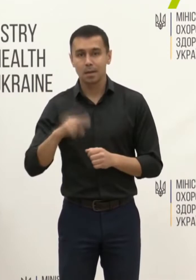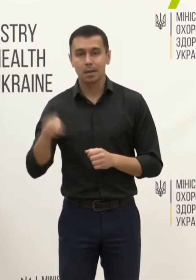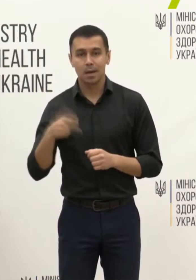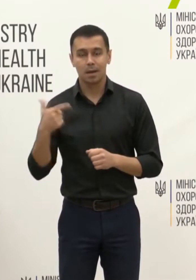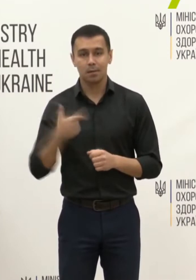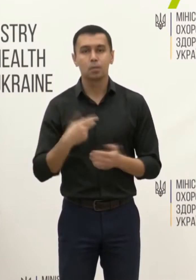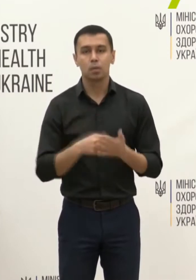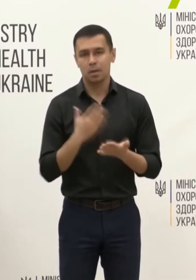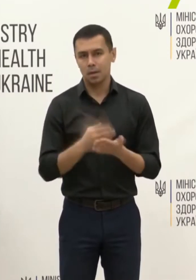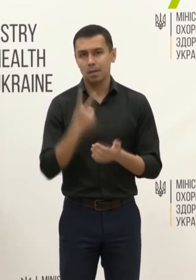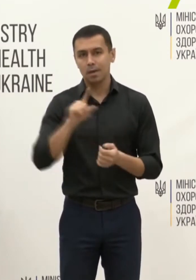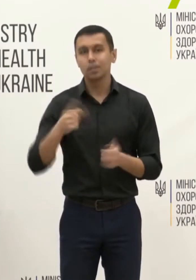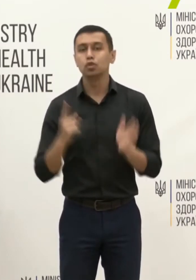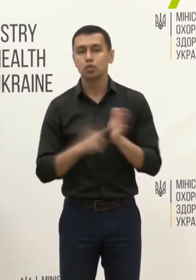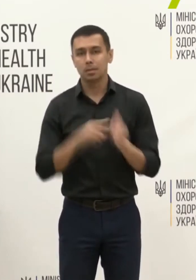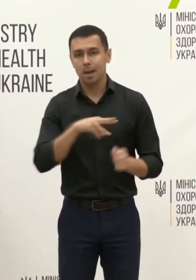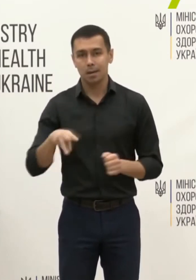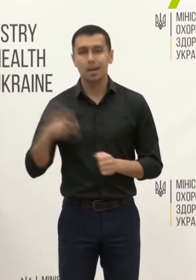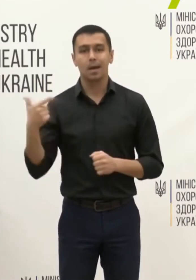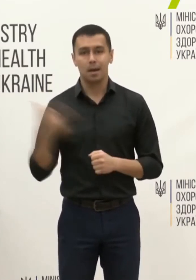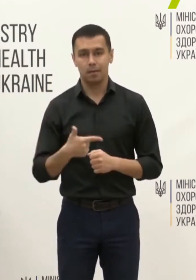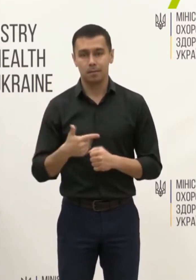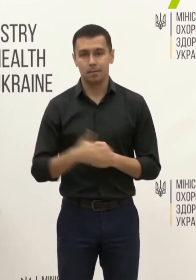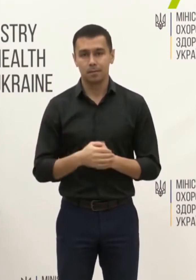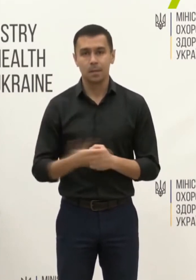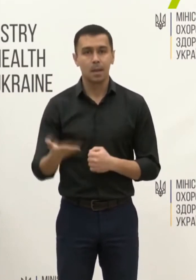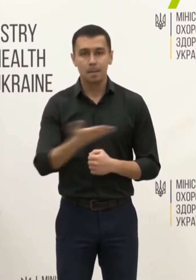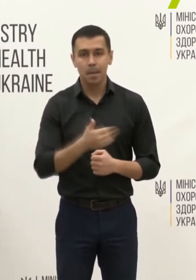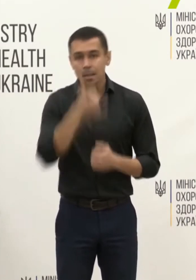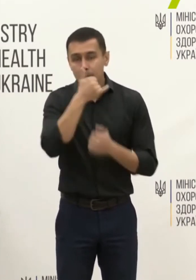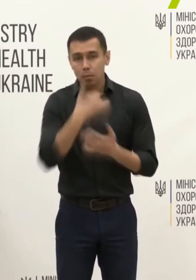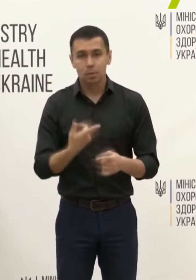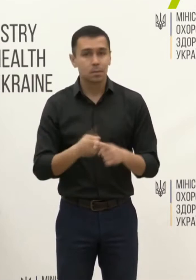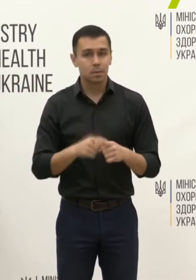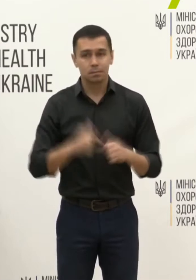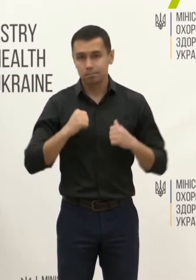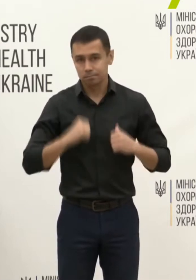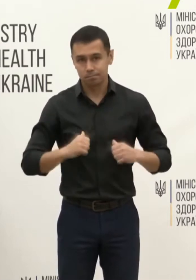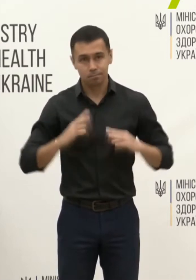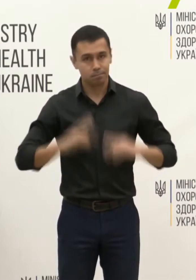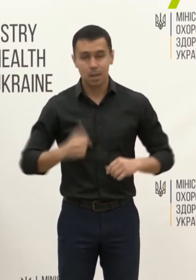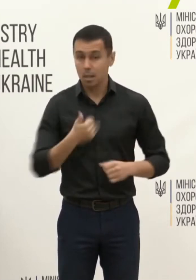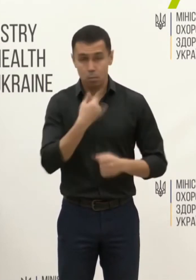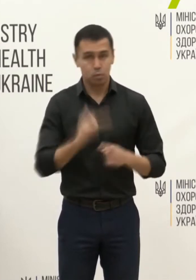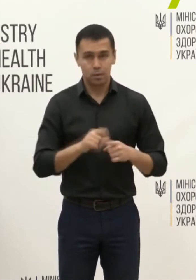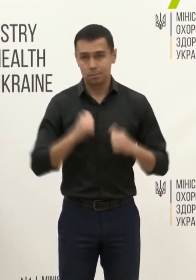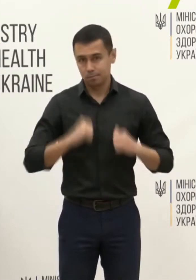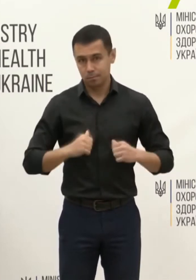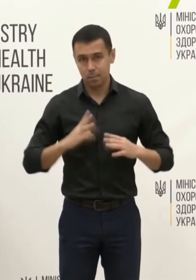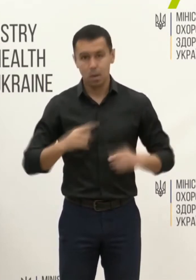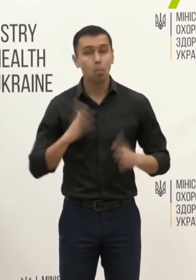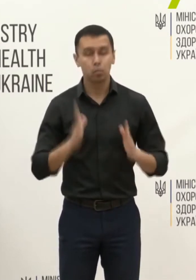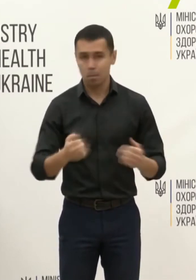Зараз в бюджеті стоїть 2,6 мільярда гривень. Ми не можемо з цим миритися. Я не можу з цим миритися. Я